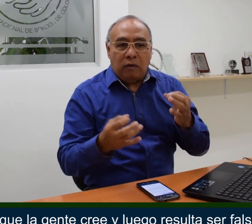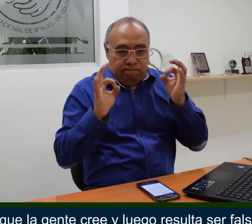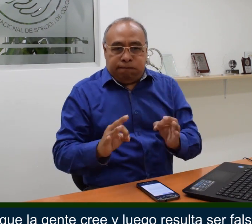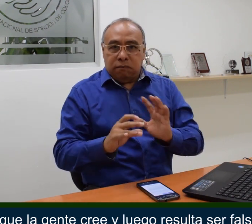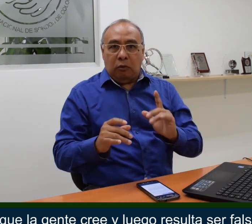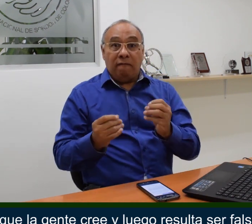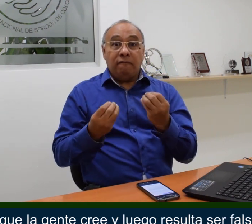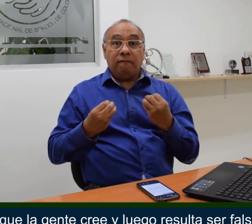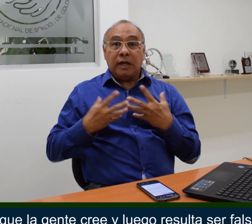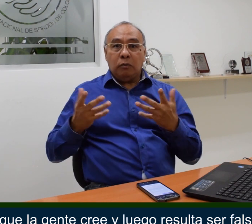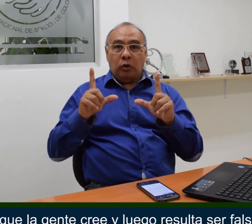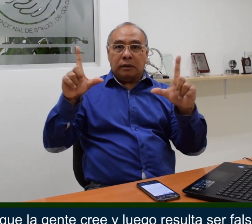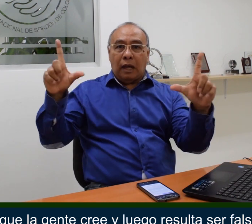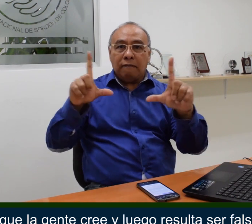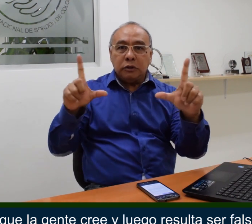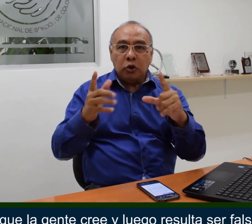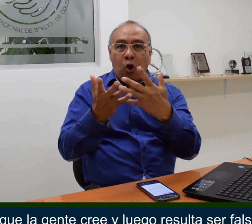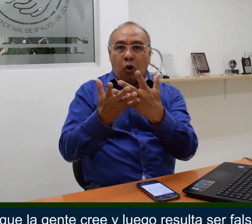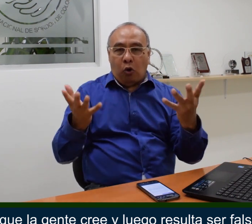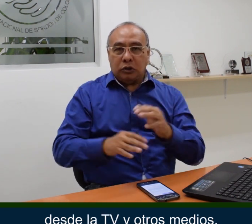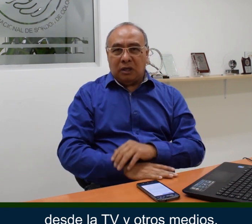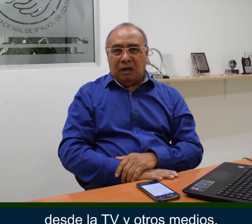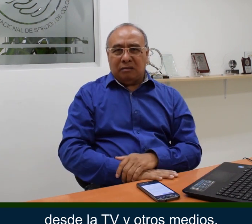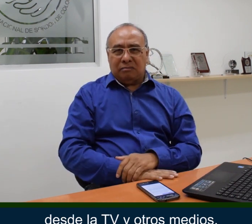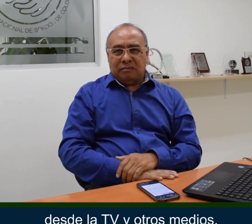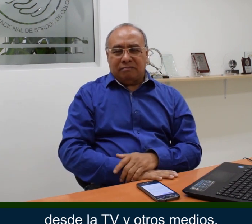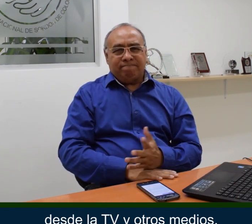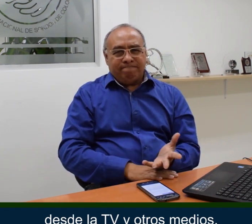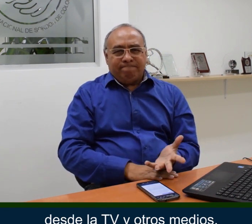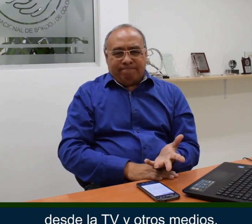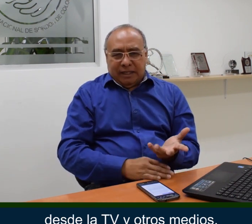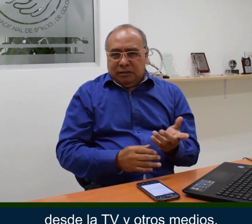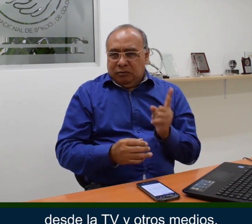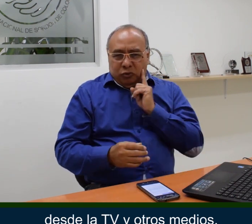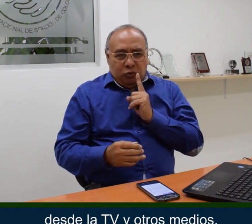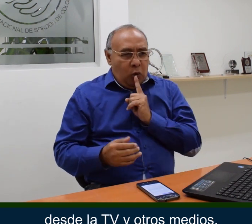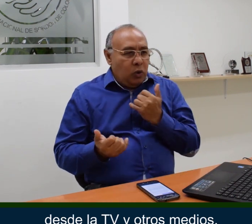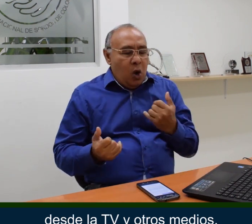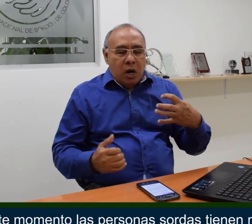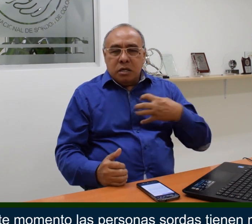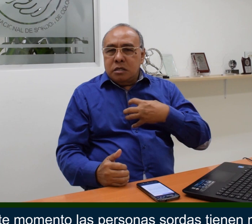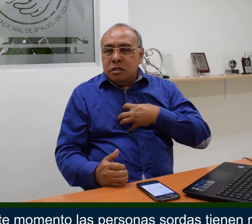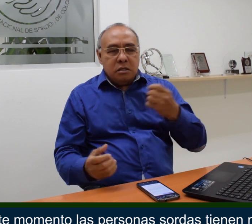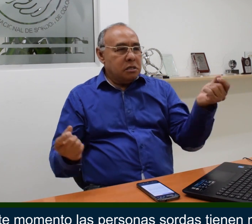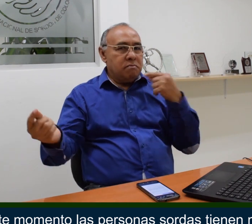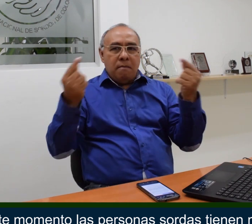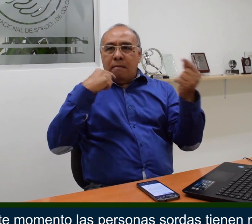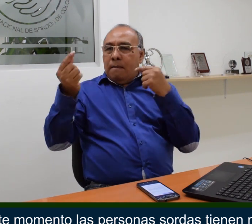gente cree y luego resulta ser falsa. Con información en vivo desde la televisión y otros medios evitamos eso. En este momento las personas sordas